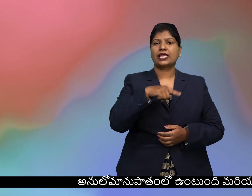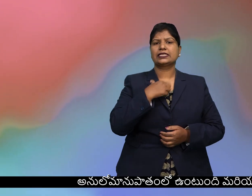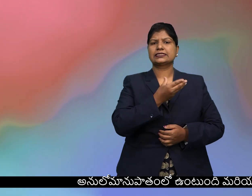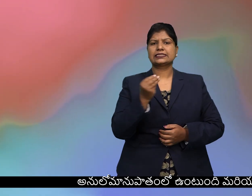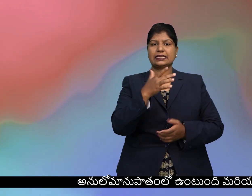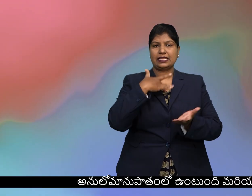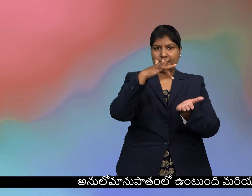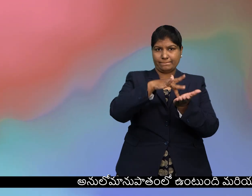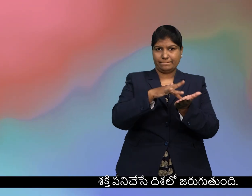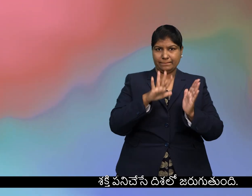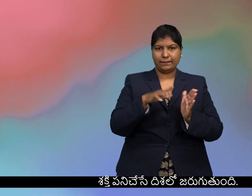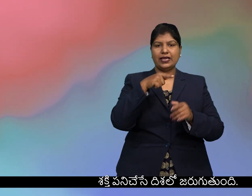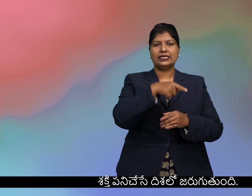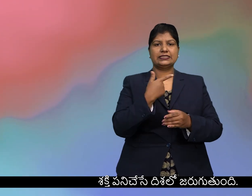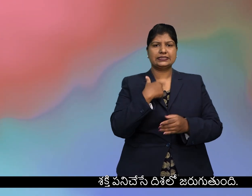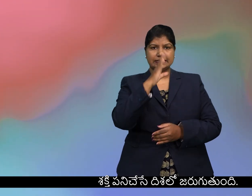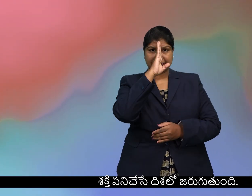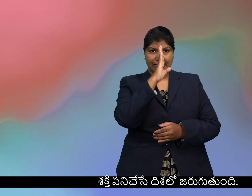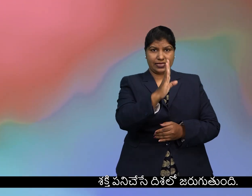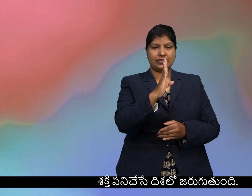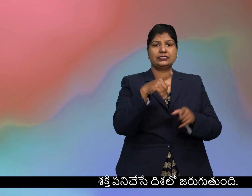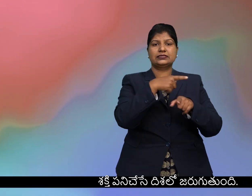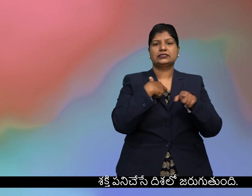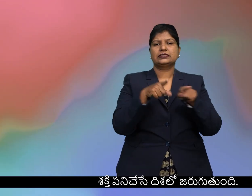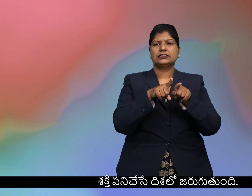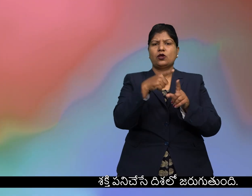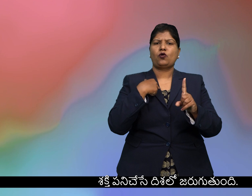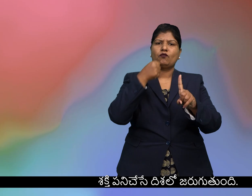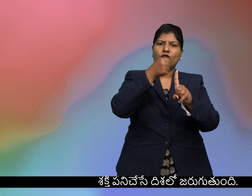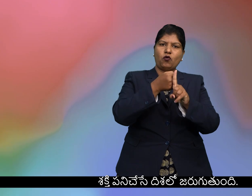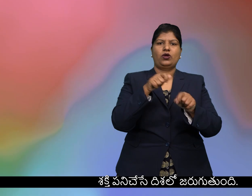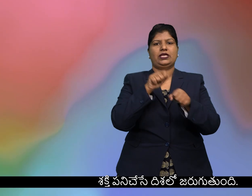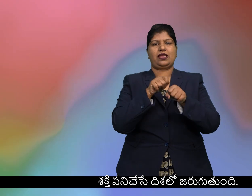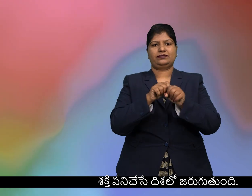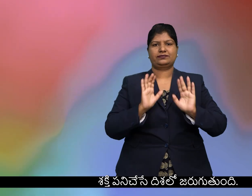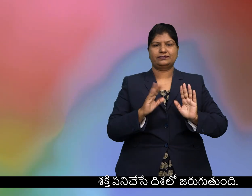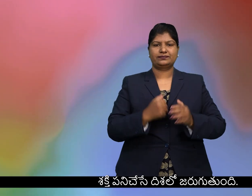అనులోమానుపాతంలో ఉంటుంది మరియు శక్తి పనిచేసే దిశలో జరుగుతుంది.